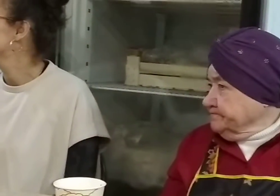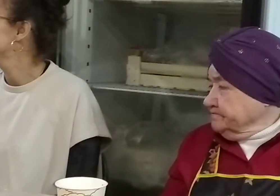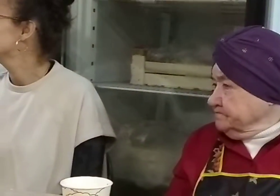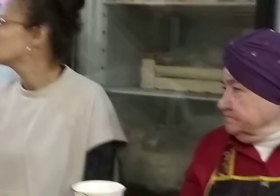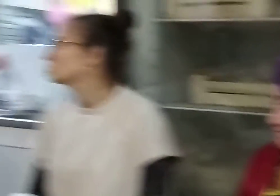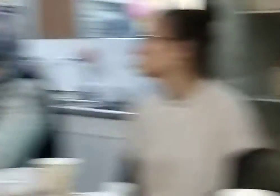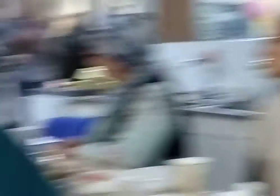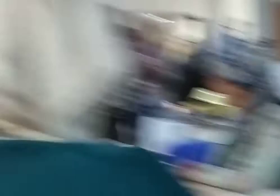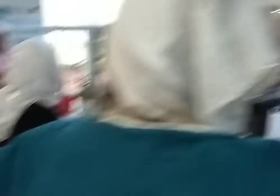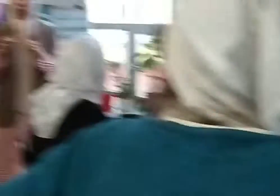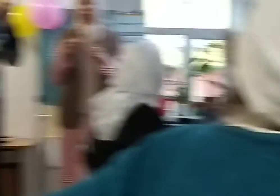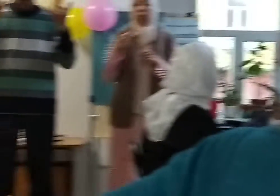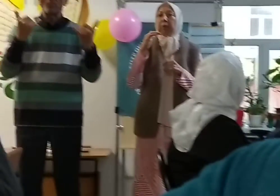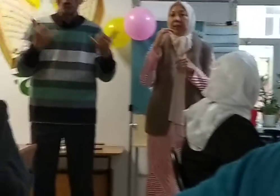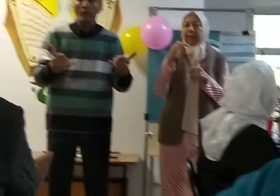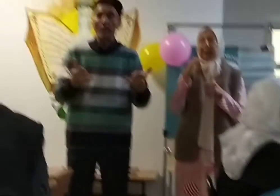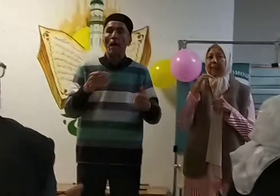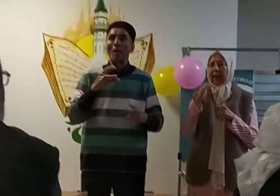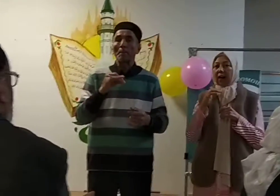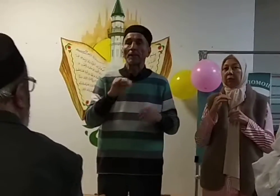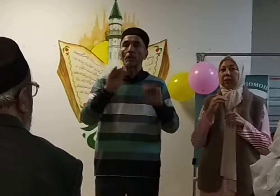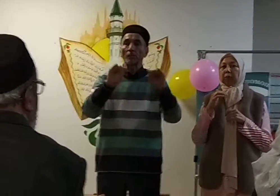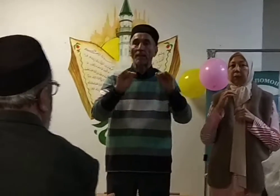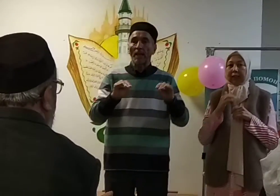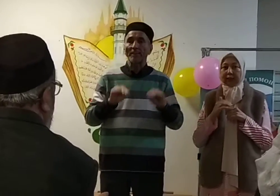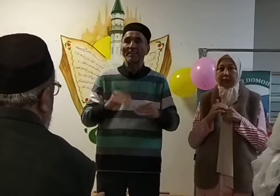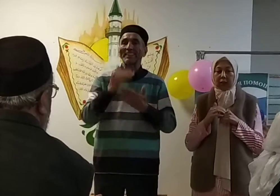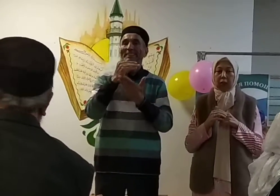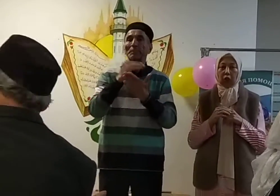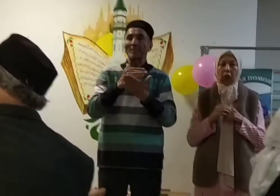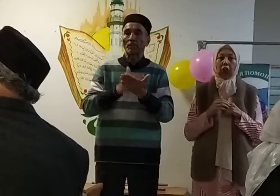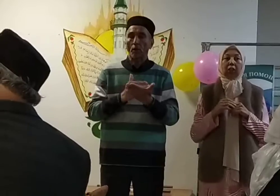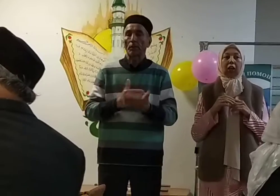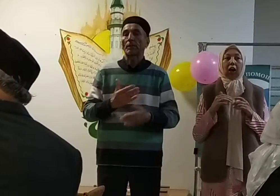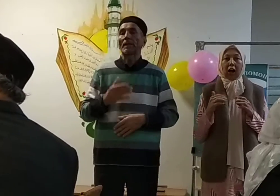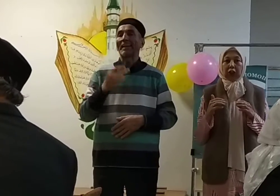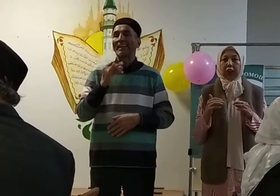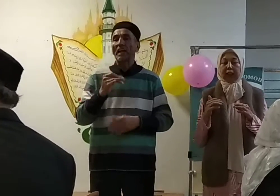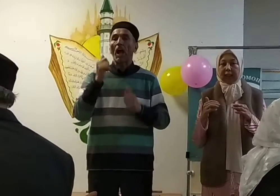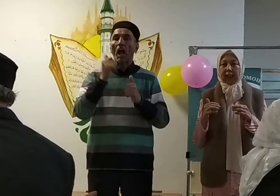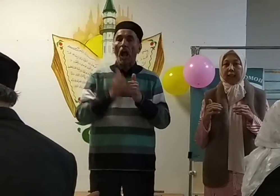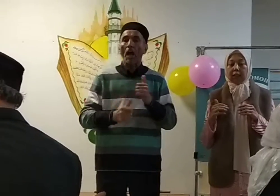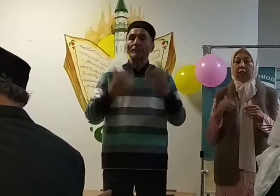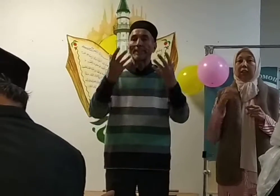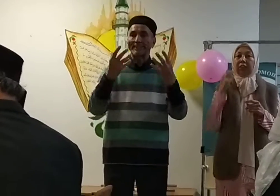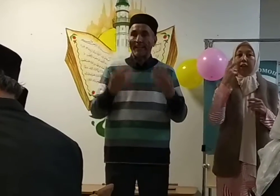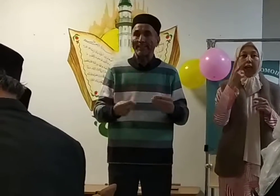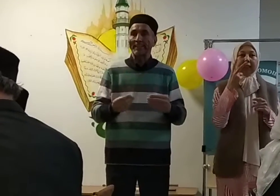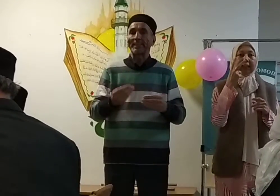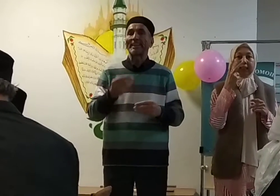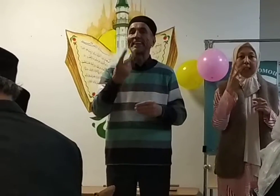поехать? Сегодня мы составим список, и каждый день,